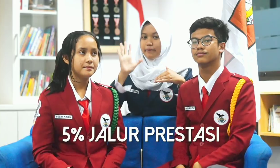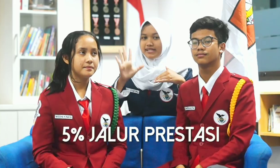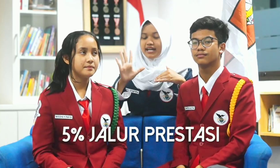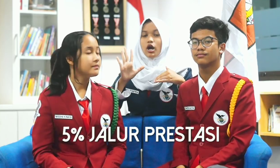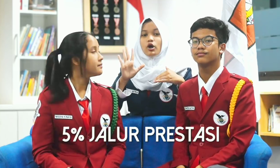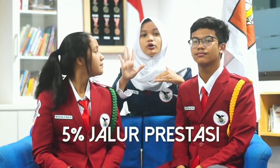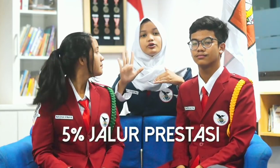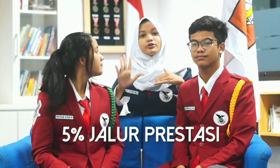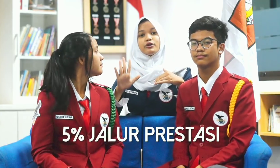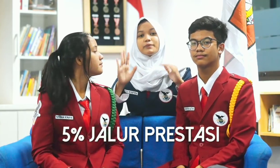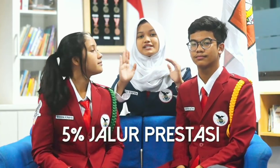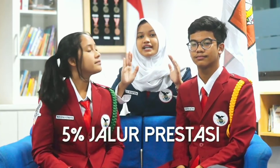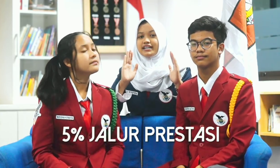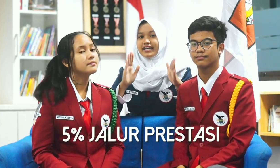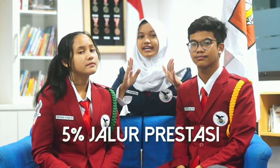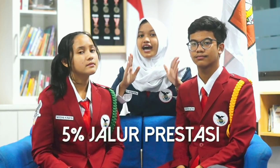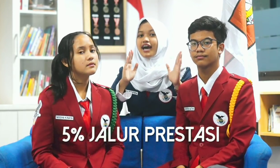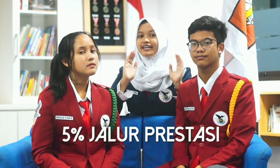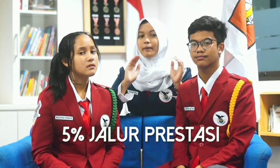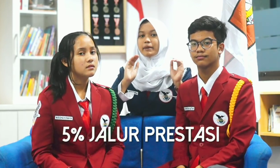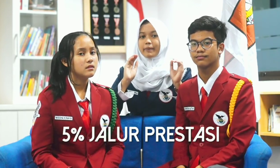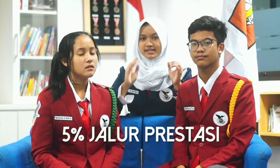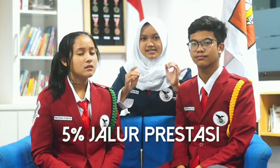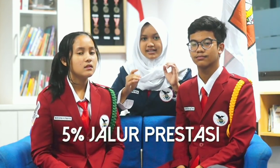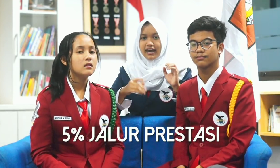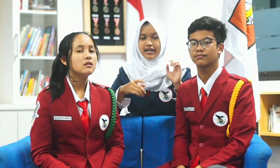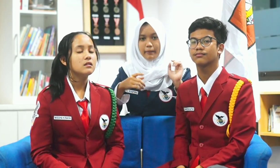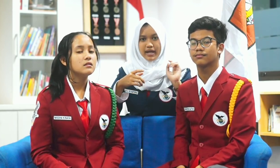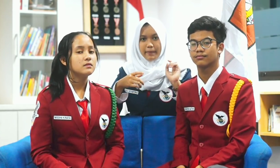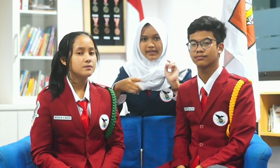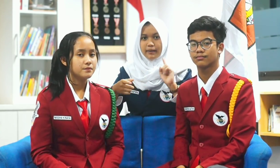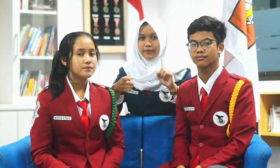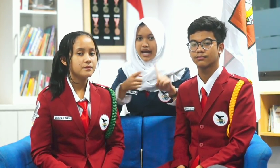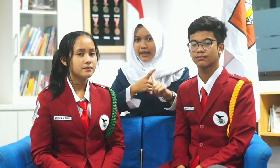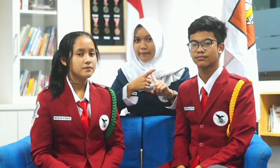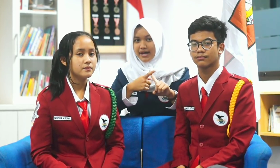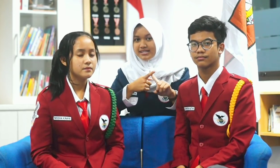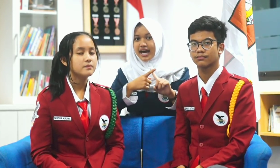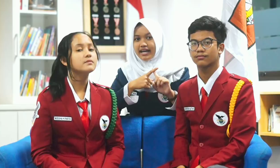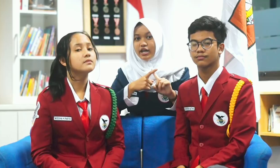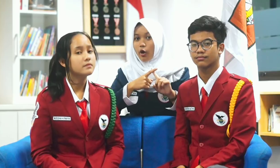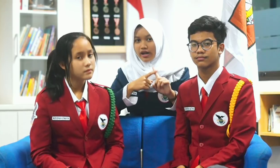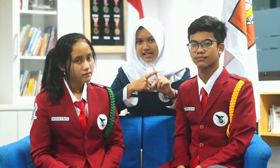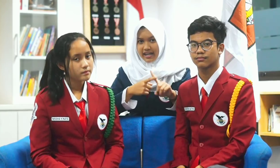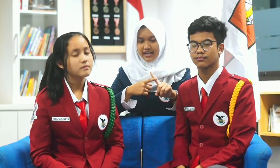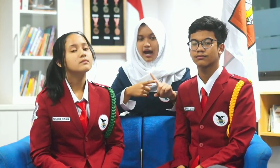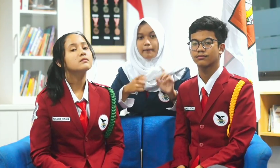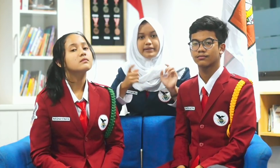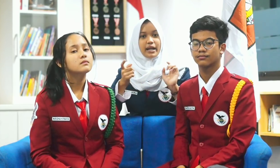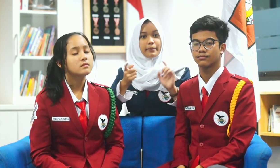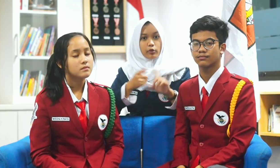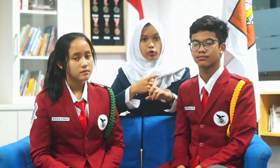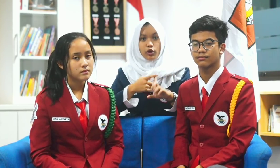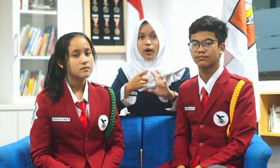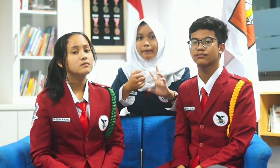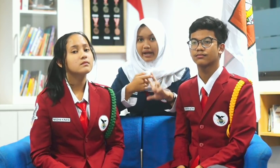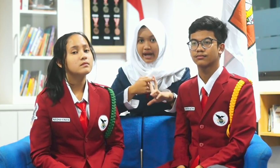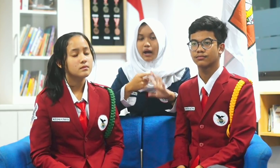5% untuk peserta didik yang berprestasi yang mendapatkan medali emas di OSN, medali perunggu, perak